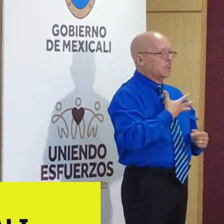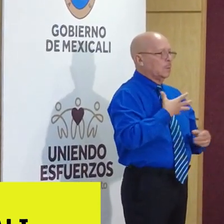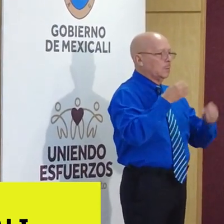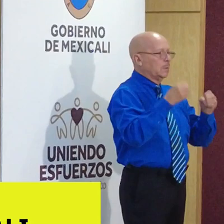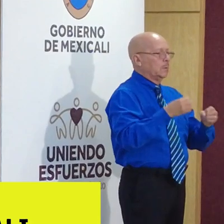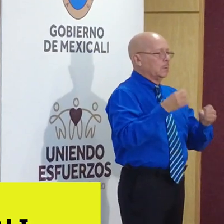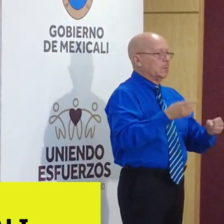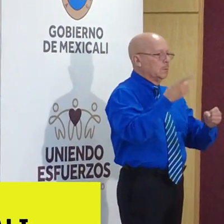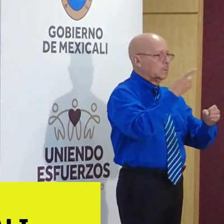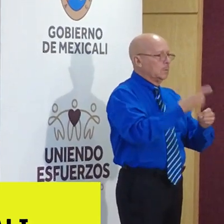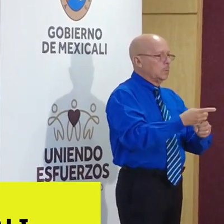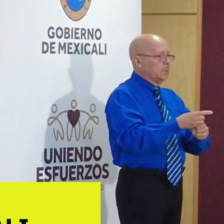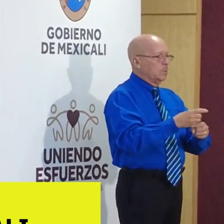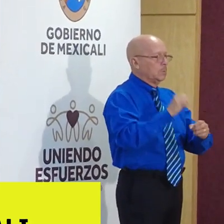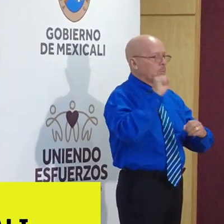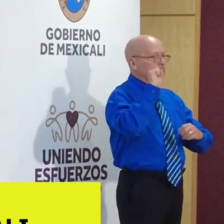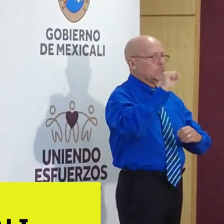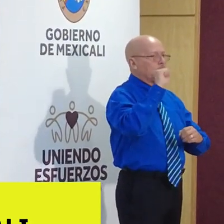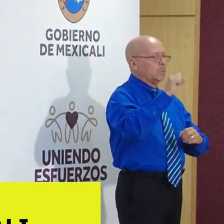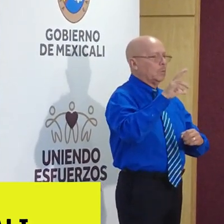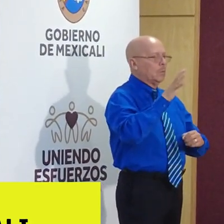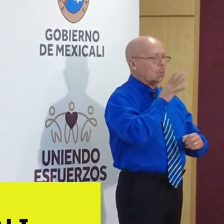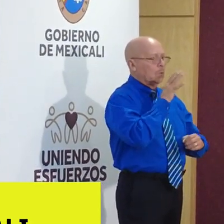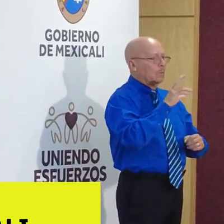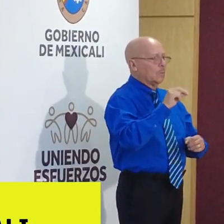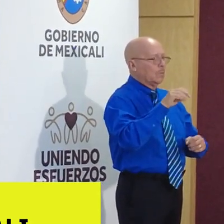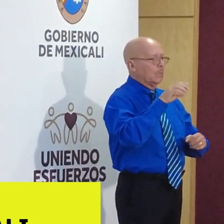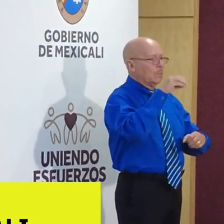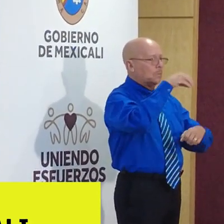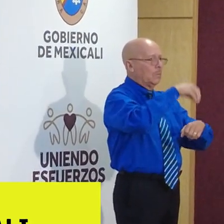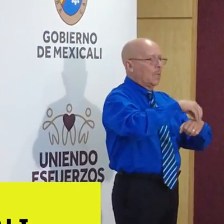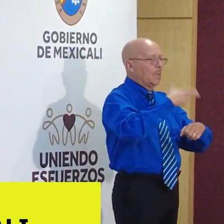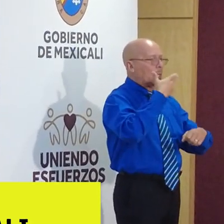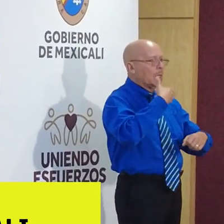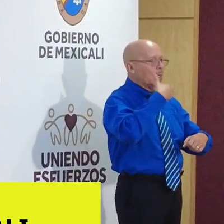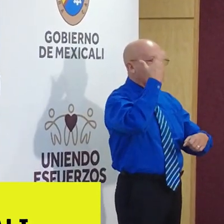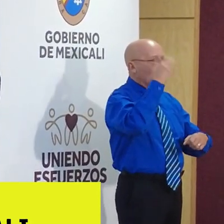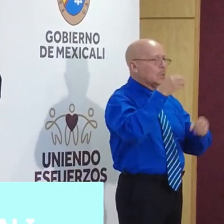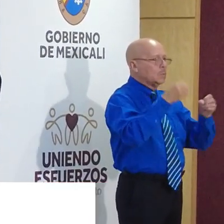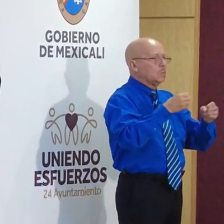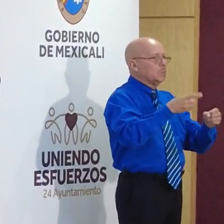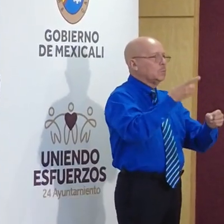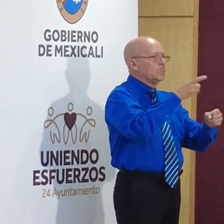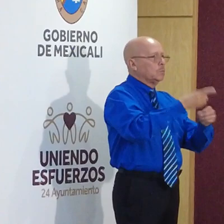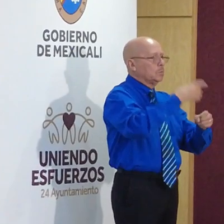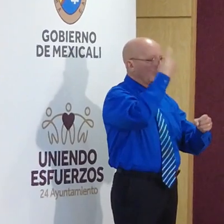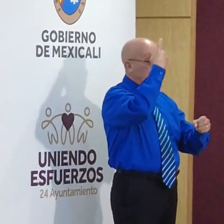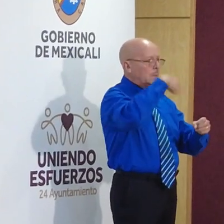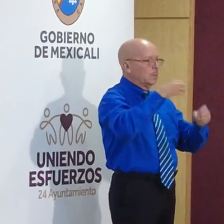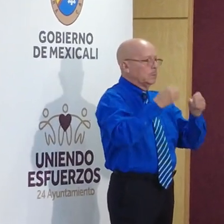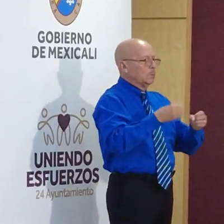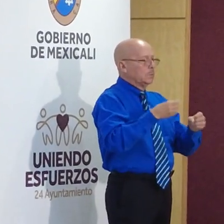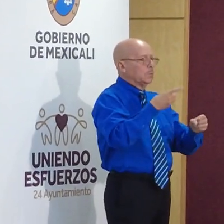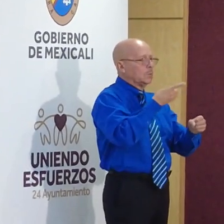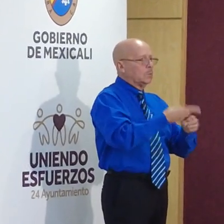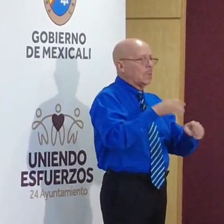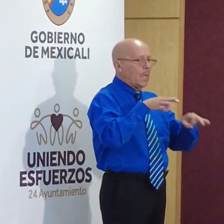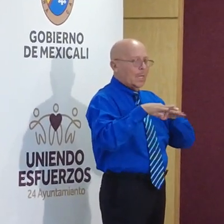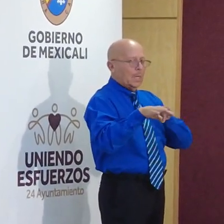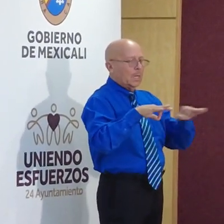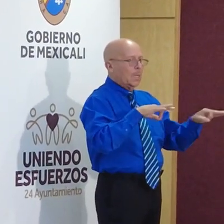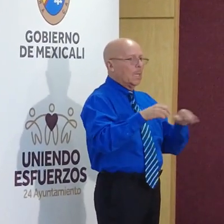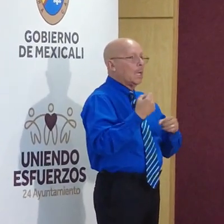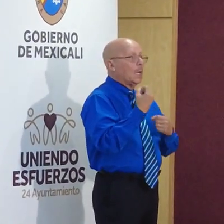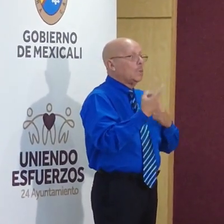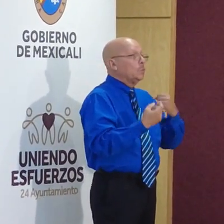su manifestación no va a poner en riesgo su integridad, y también pues la seguridad para que los empleados en algún